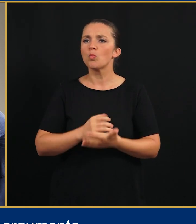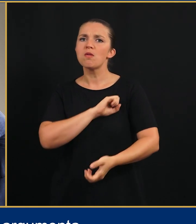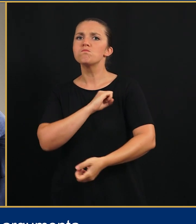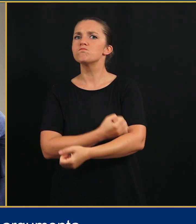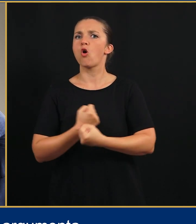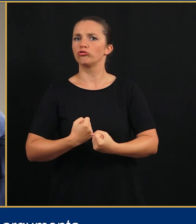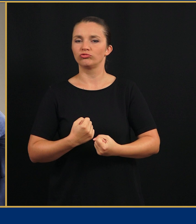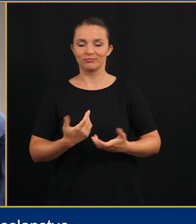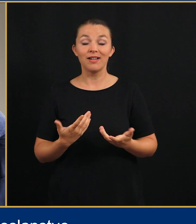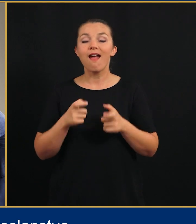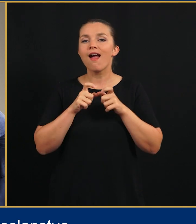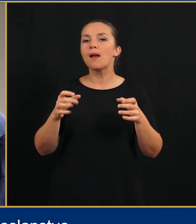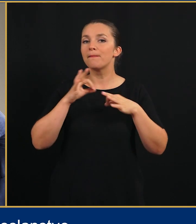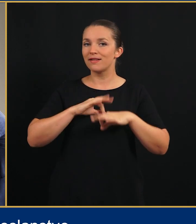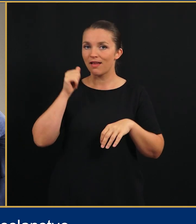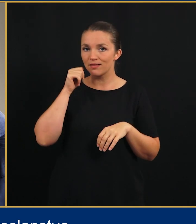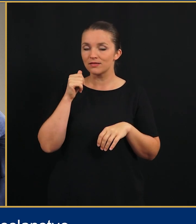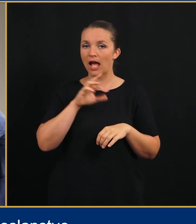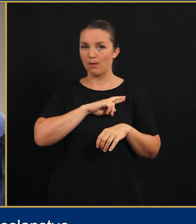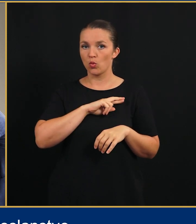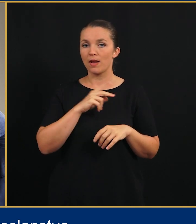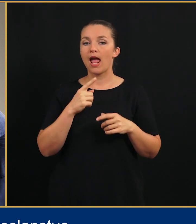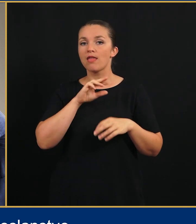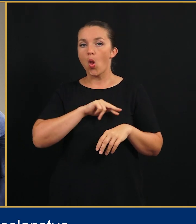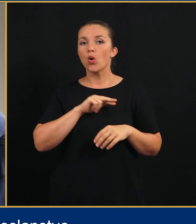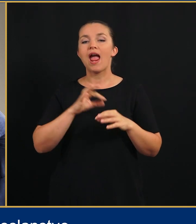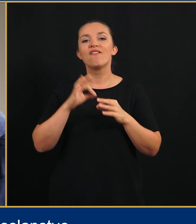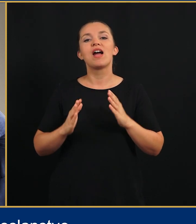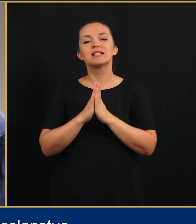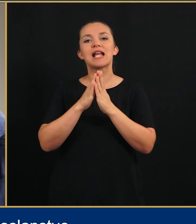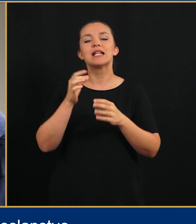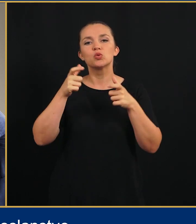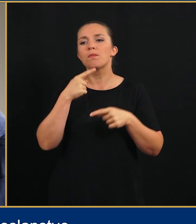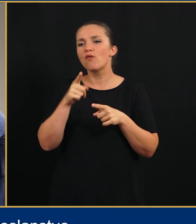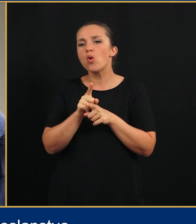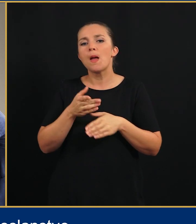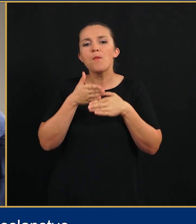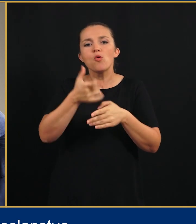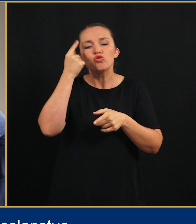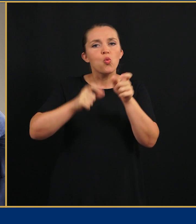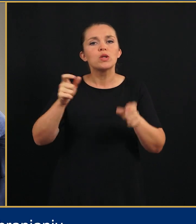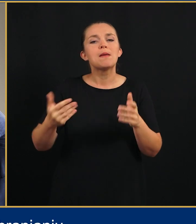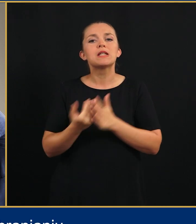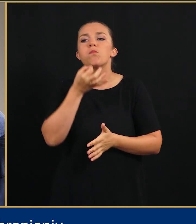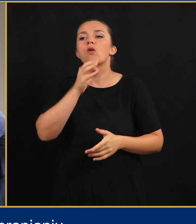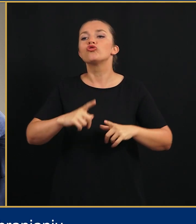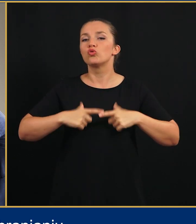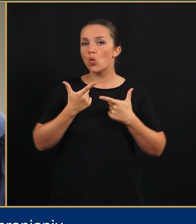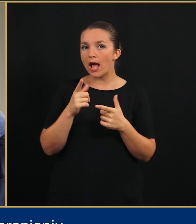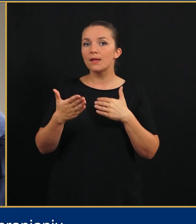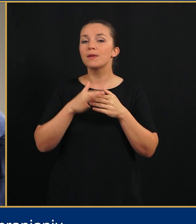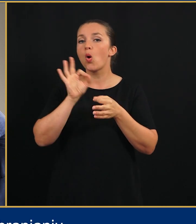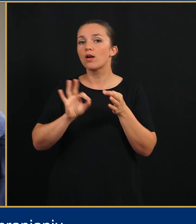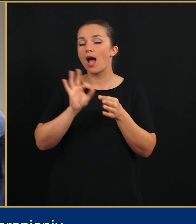je dejala. Ker predsednica republike poslanstvo verske institucije vidi kot pomoč vernikom pri boljšem življenju in